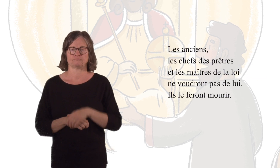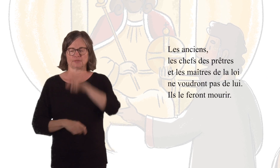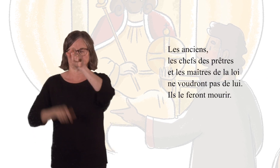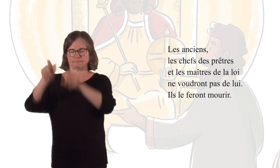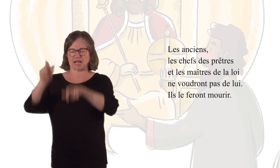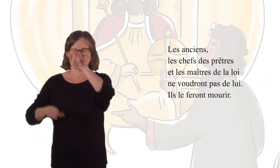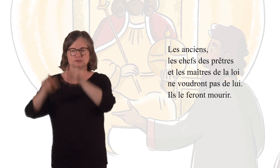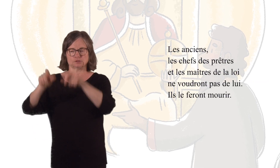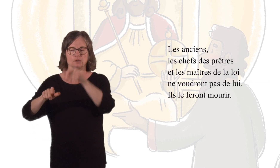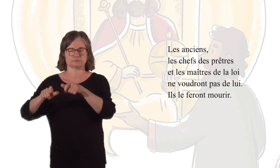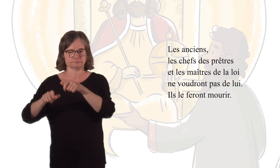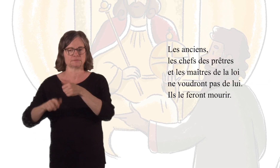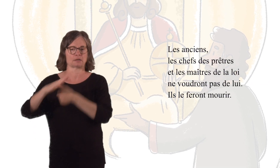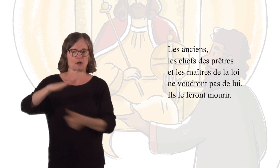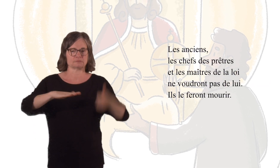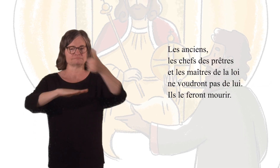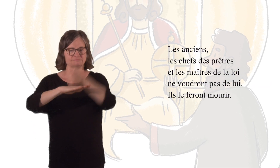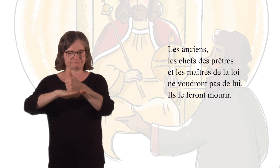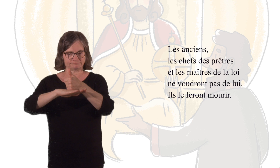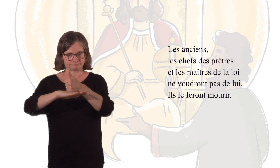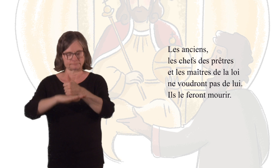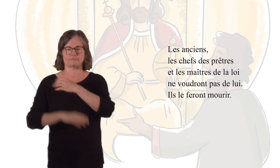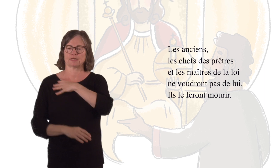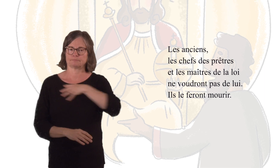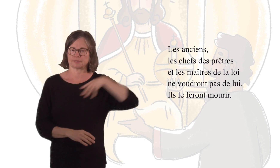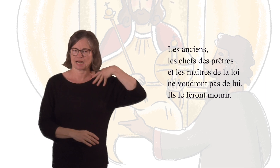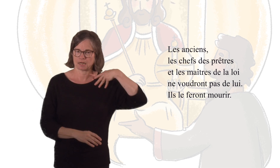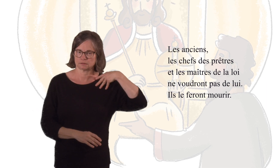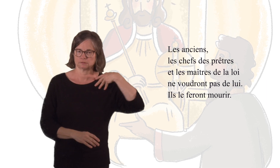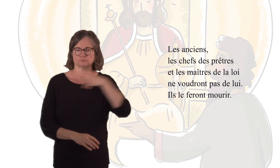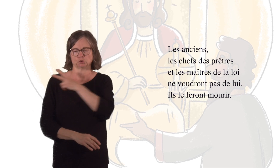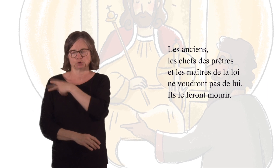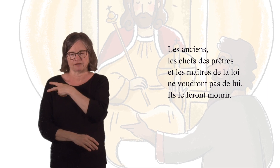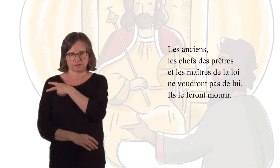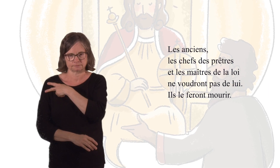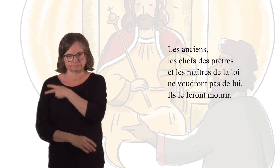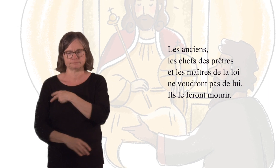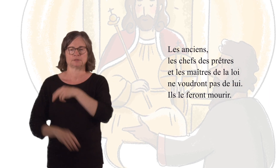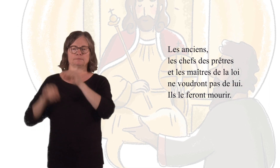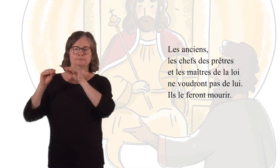Les anciens, les chefs des prêtres et les maîtres de la loi ne voudront pas de lui.